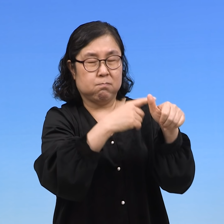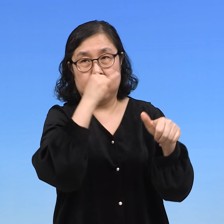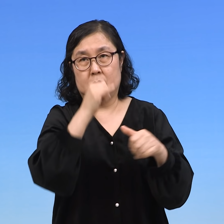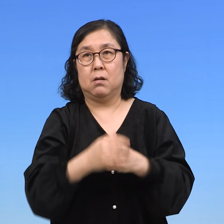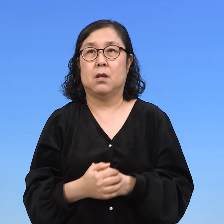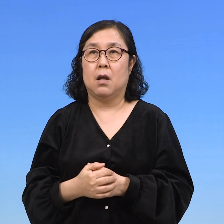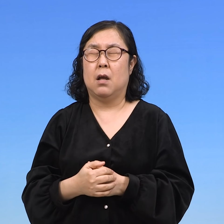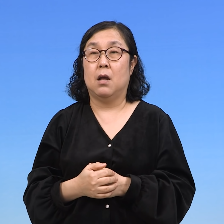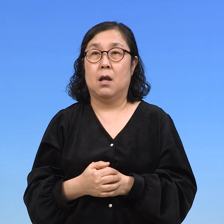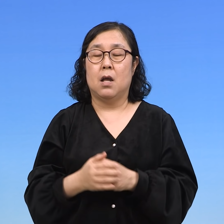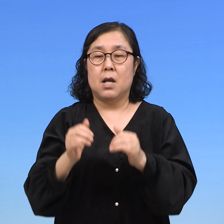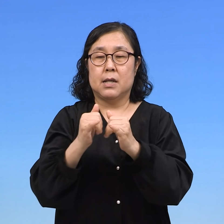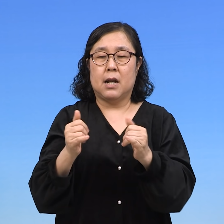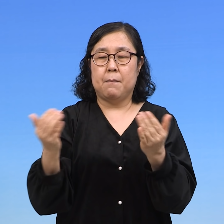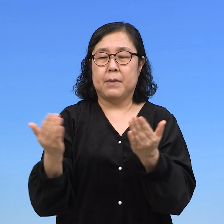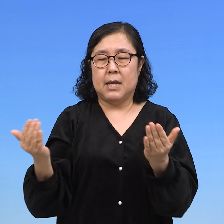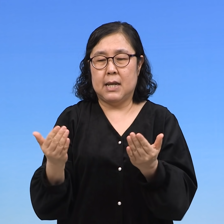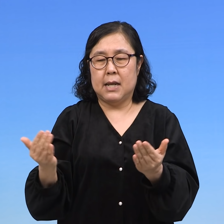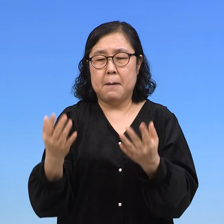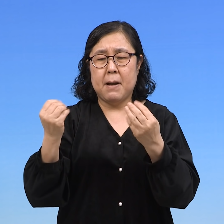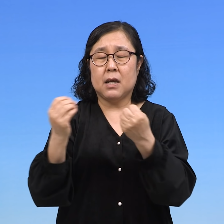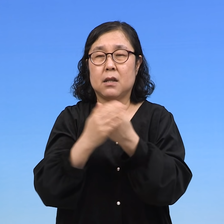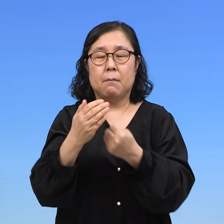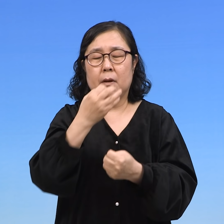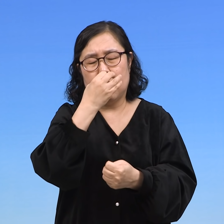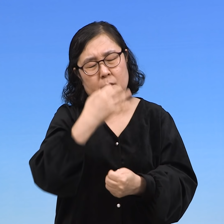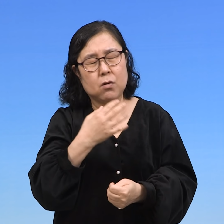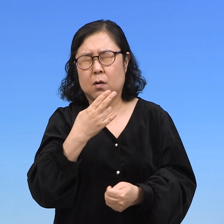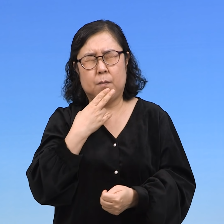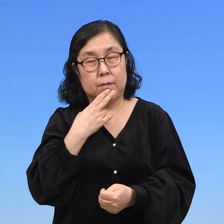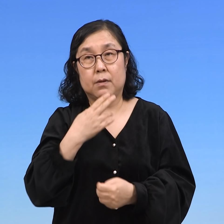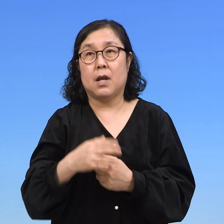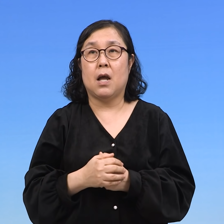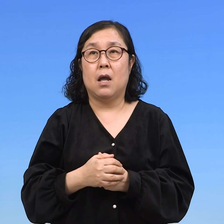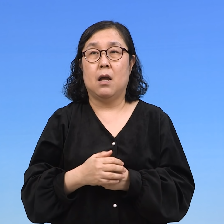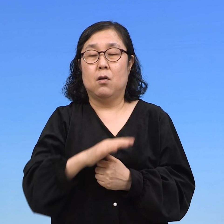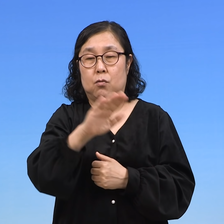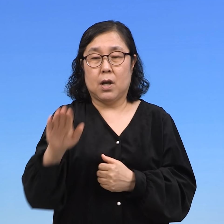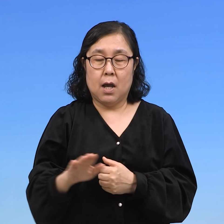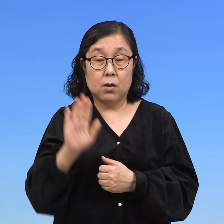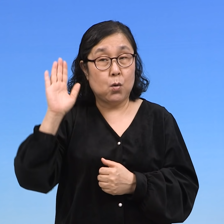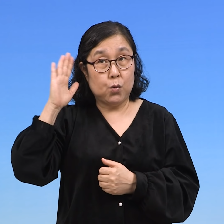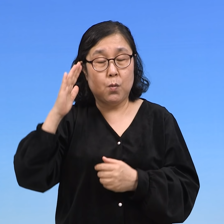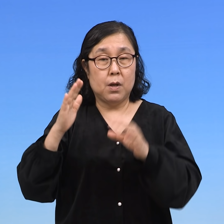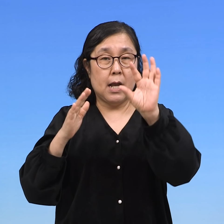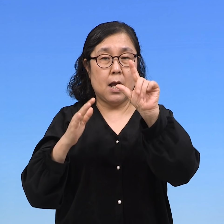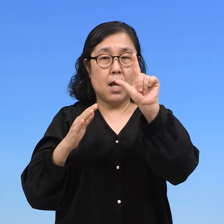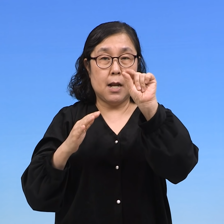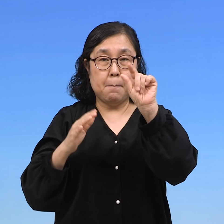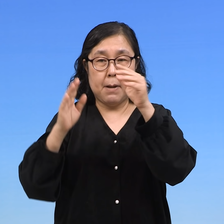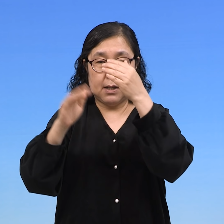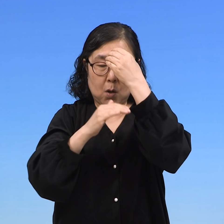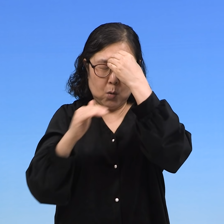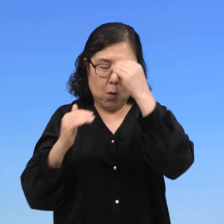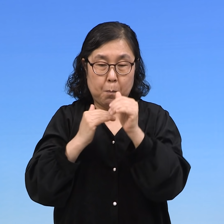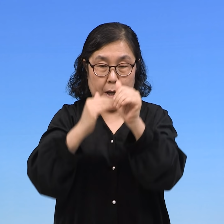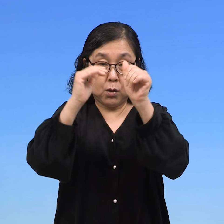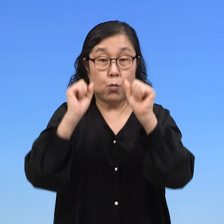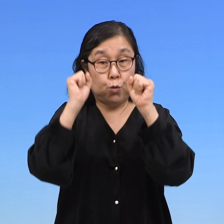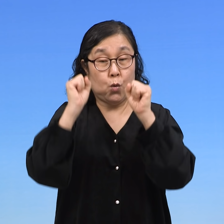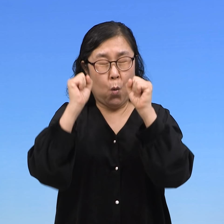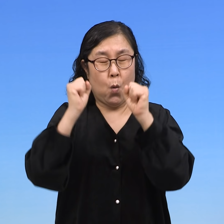사람이요 일이 많아가지고 힘든 게 아닙니다 저도 요즘에 일만성도 파손운동 이 준비를 하다 보니까